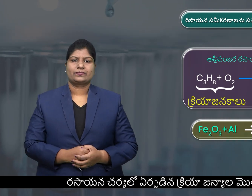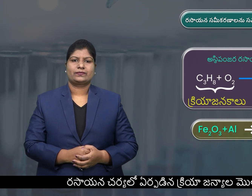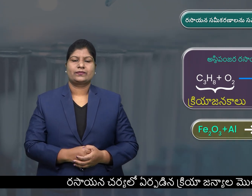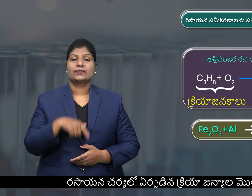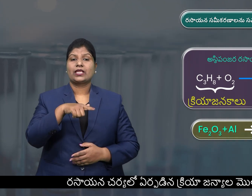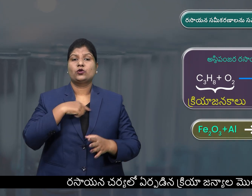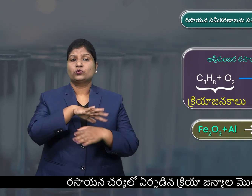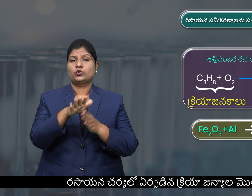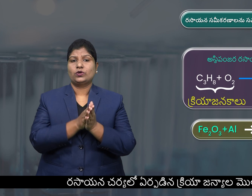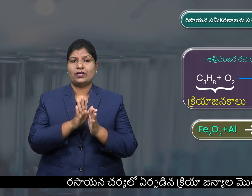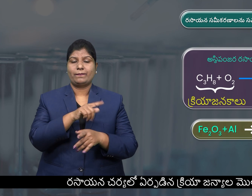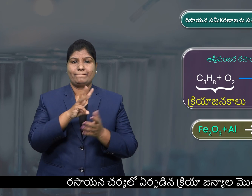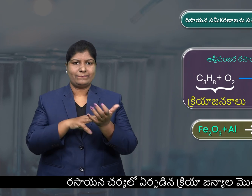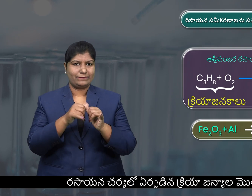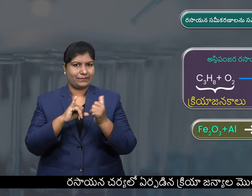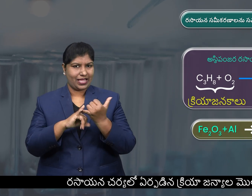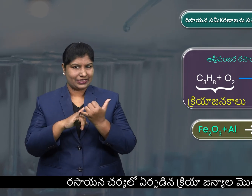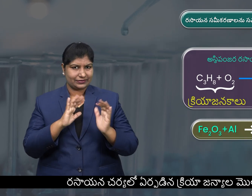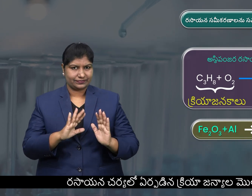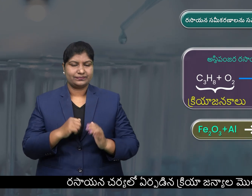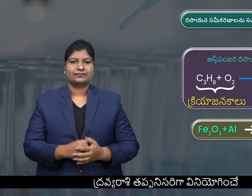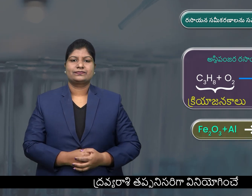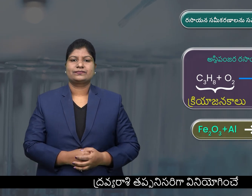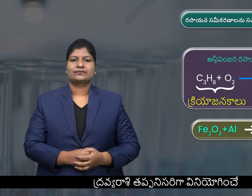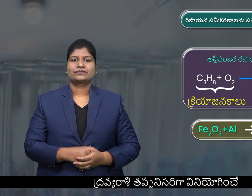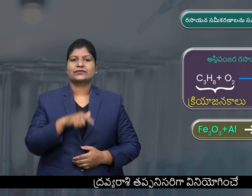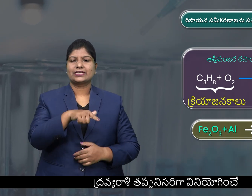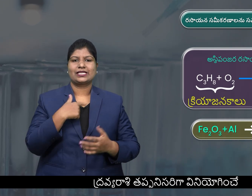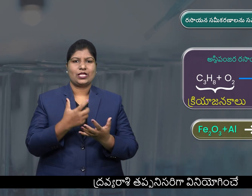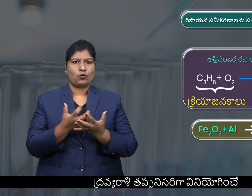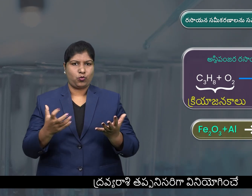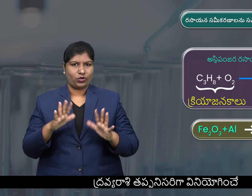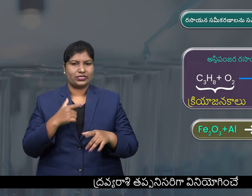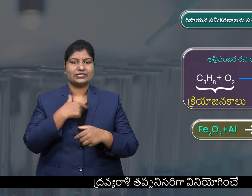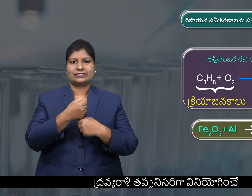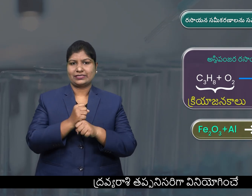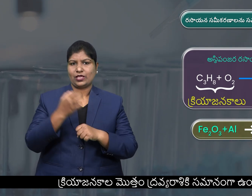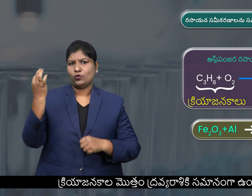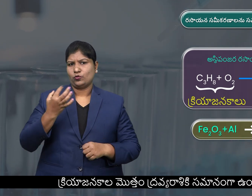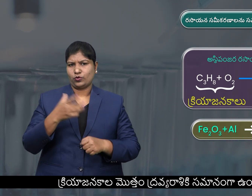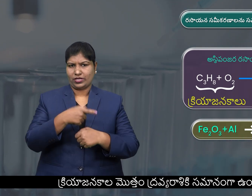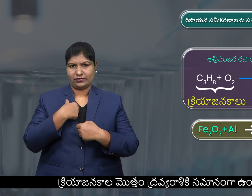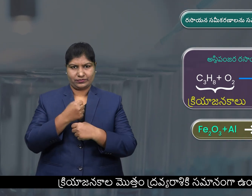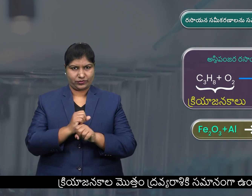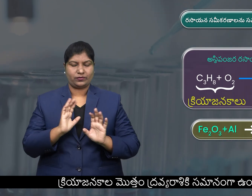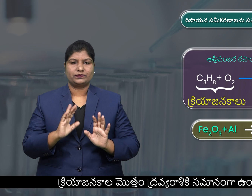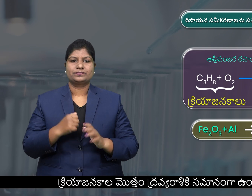రసాయన చర్యలో ఏర్పడిన క్రియాజన్యాల మొత్తం ద్రవ్యరాశి తప్పనిసరిగా వినియోగించే క్రియాజనకాల మొత్తం